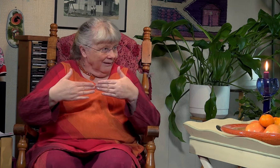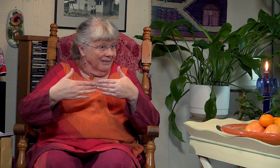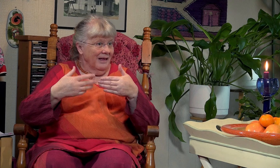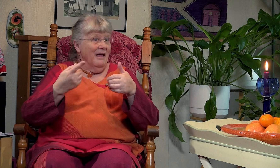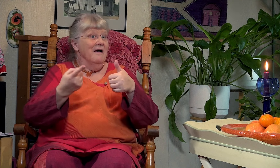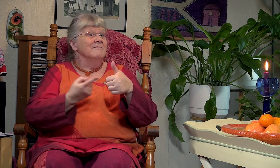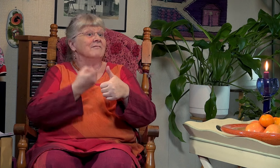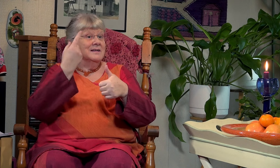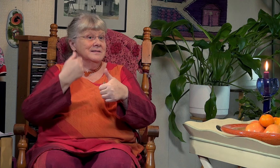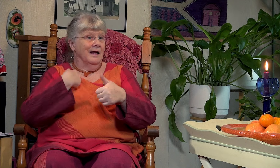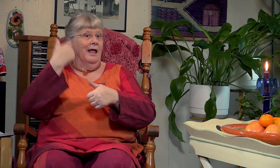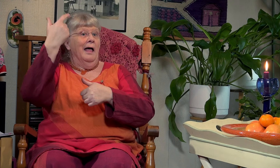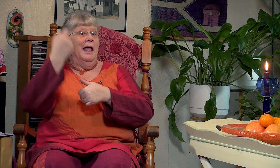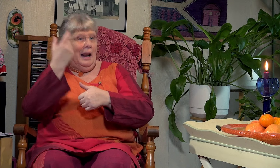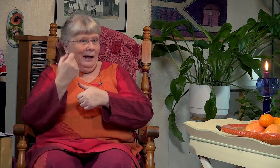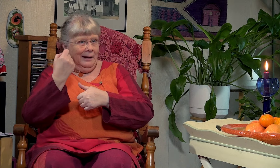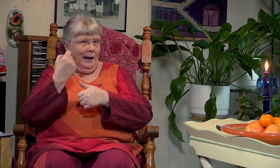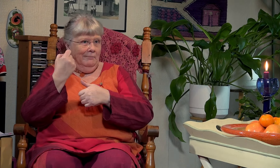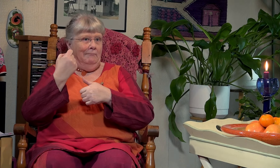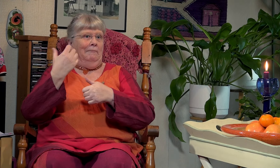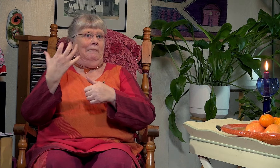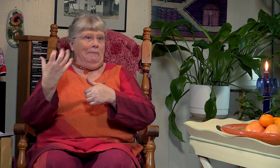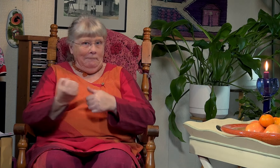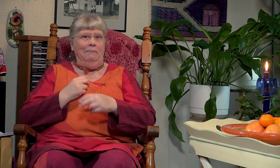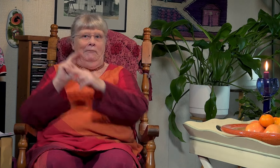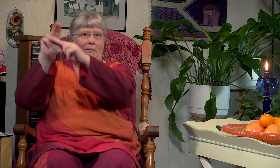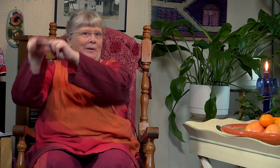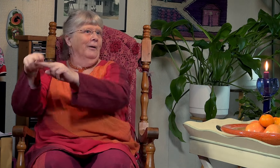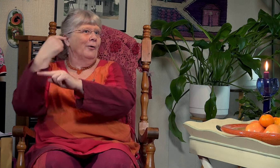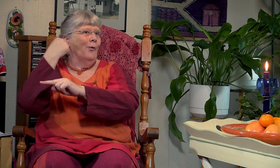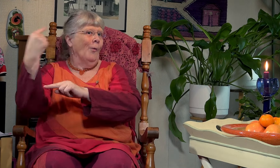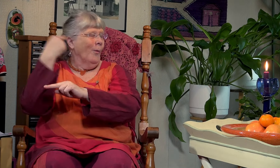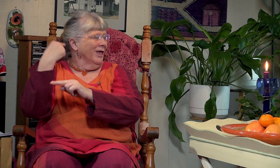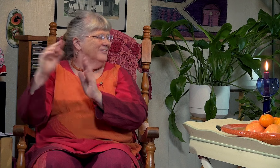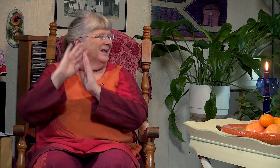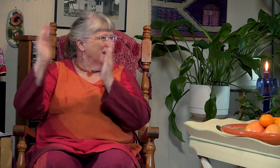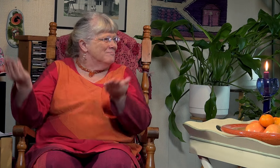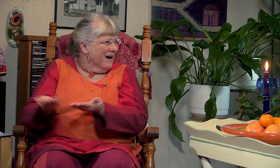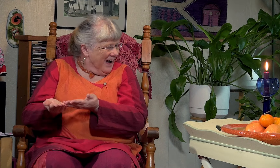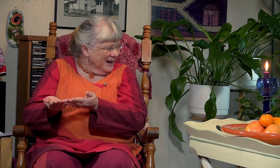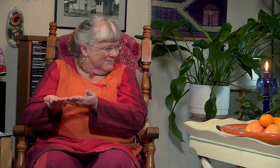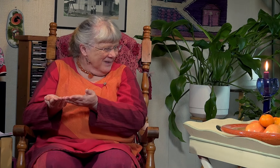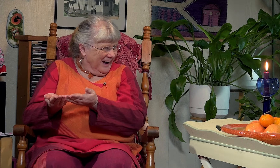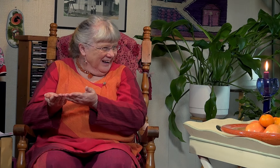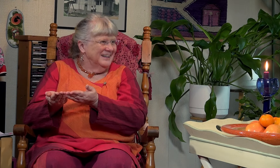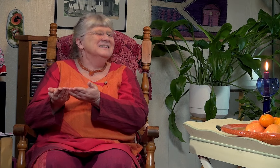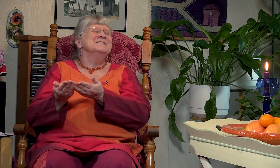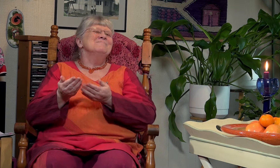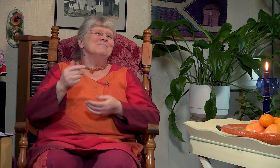kanssa tekemisissä. Ja vasta nyt sitten eläkkeellä olen enemmän ollut kuulevien maailmassa.